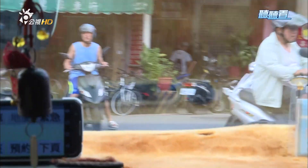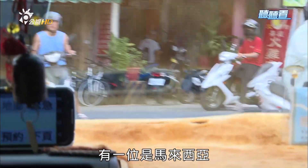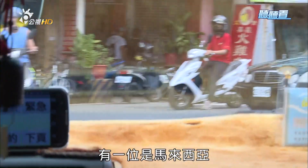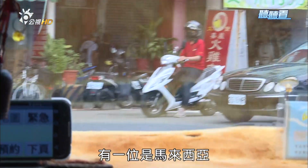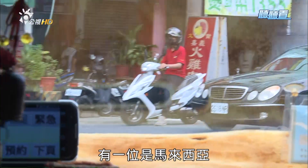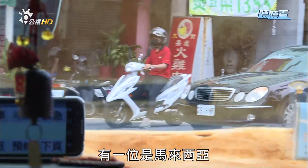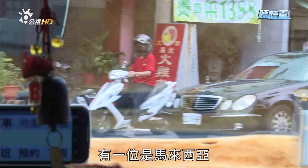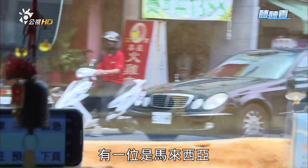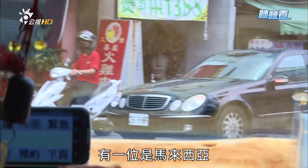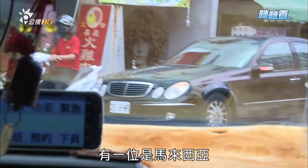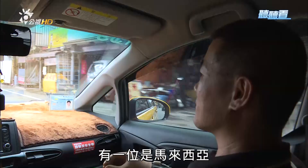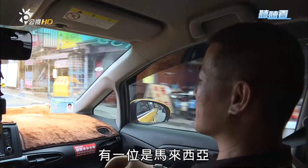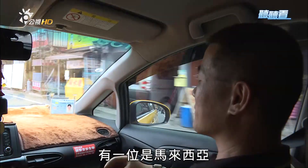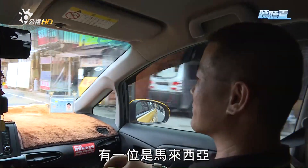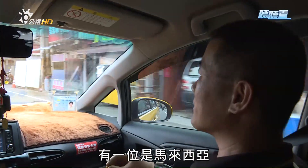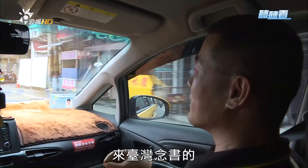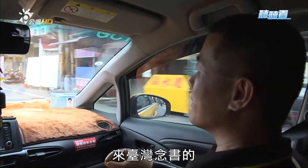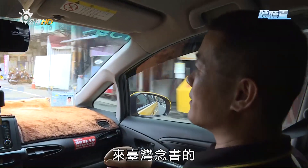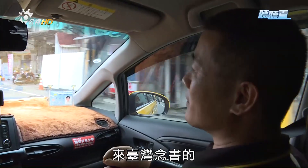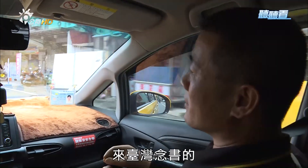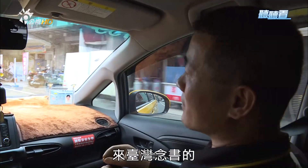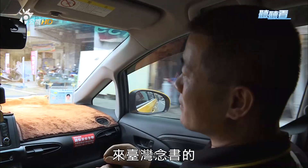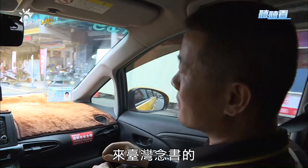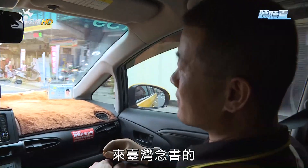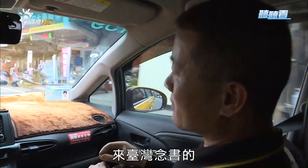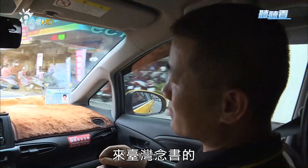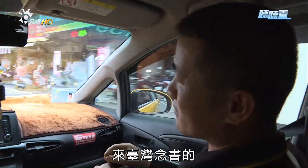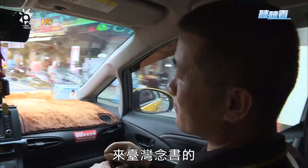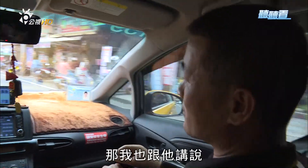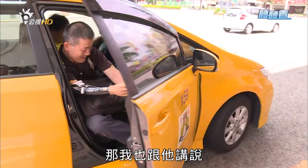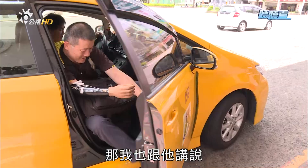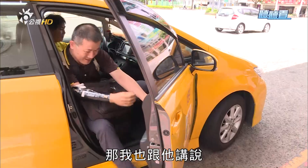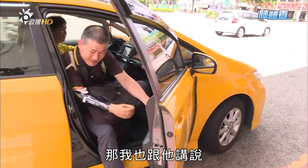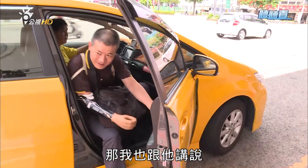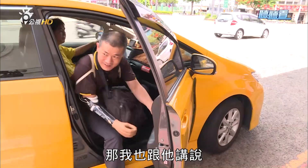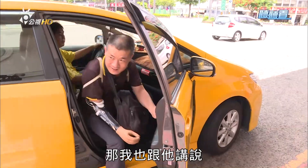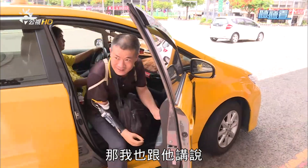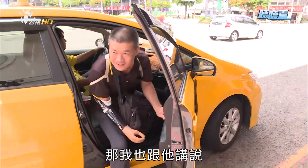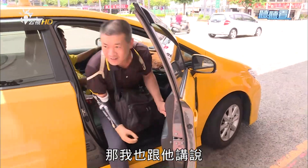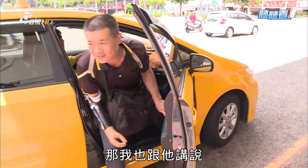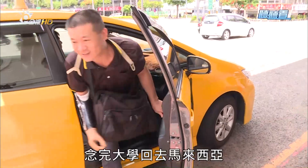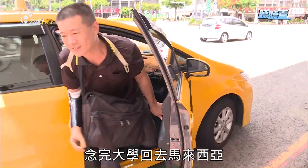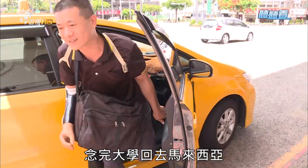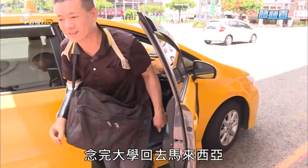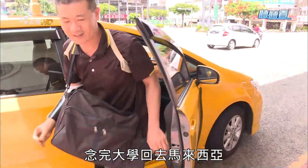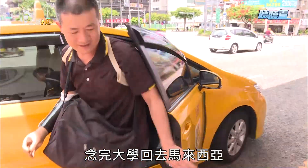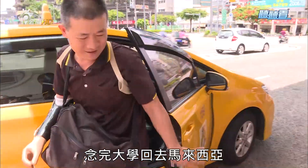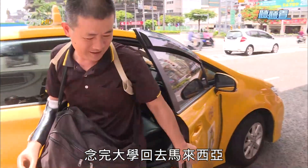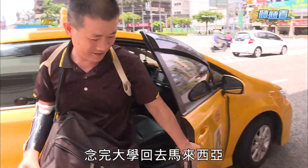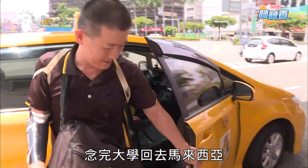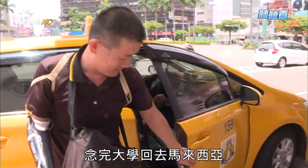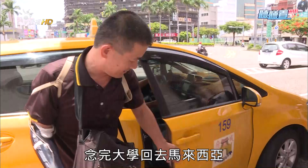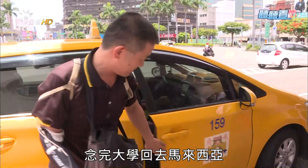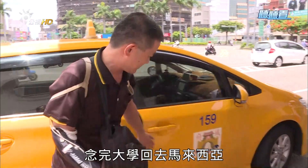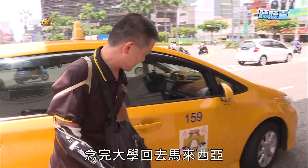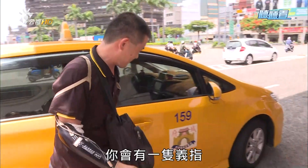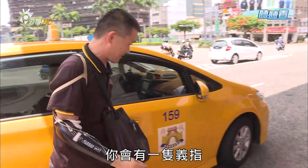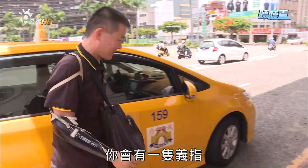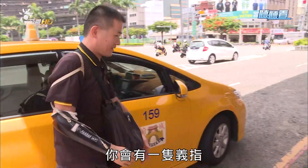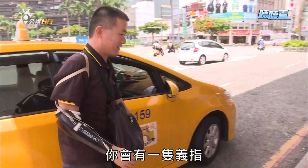有一位是马来西亚来台湾念书的，那我也跟他讲说，念完大学回去马来西亚，你会有一